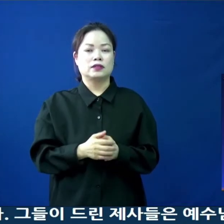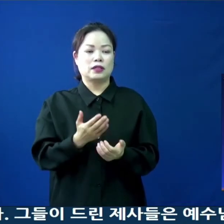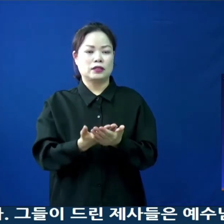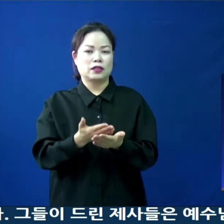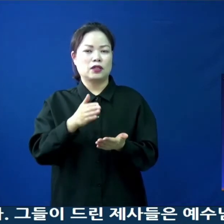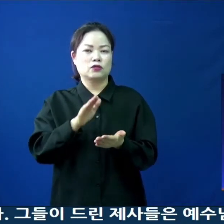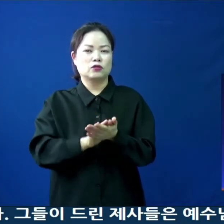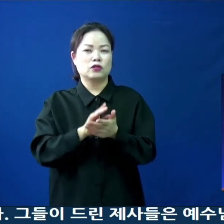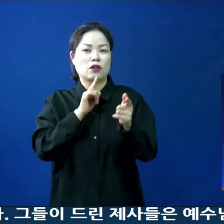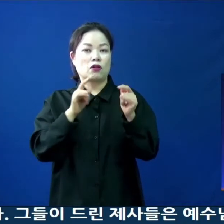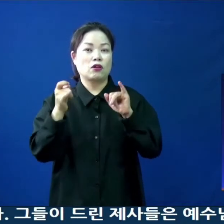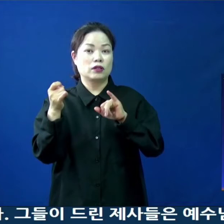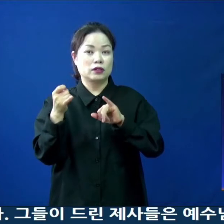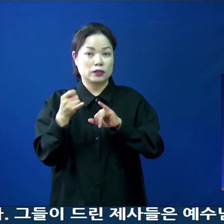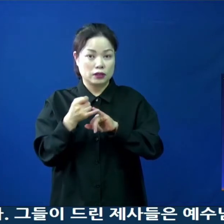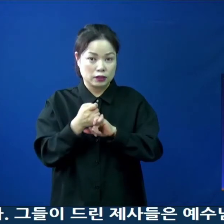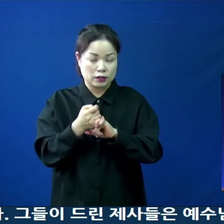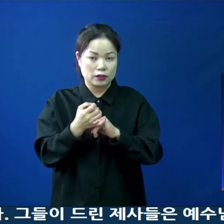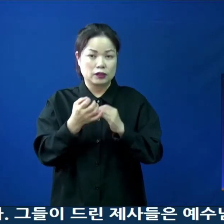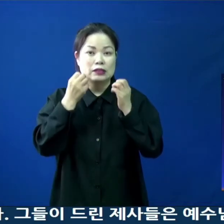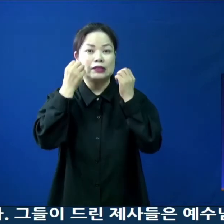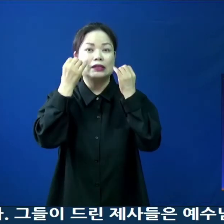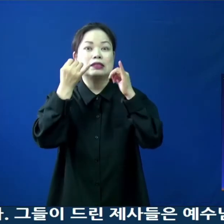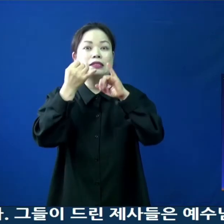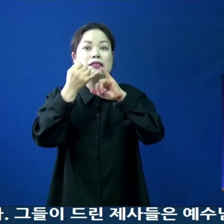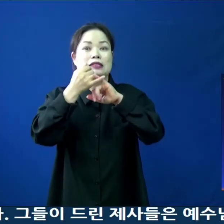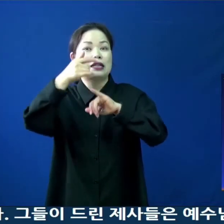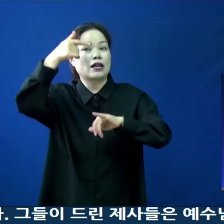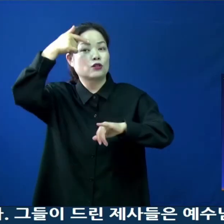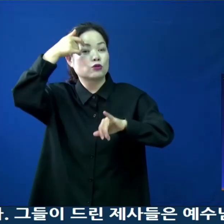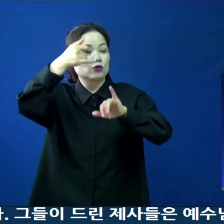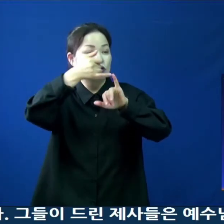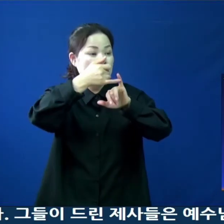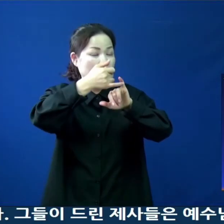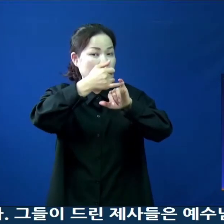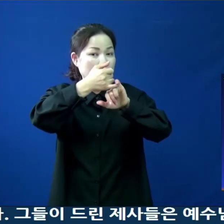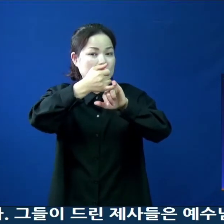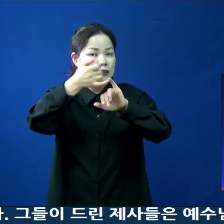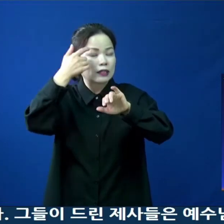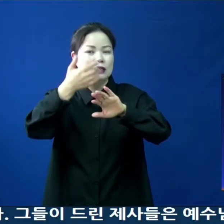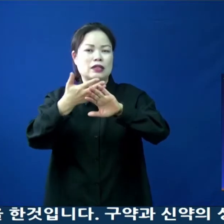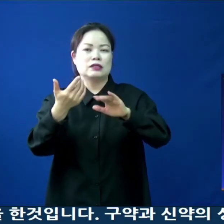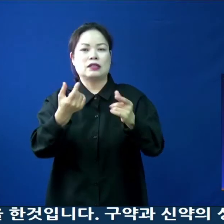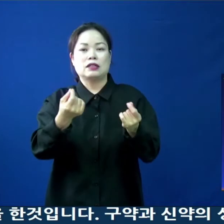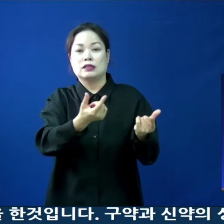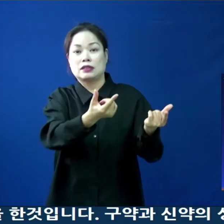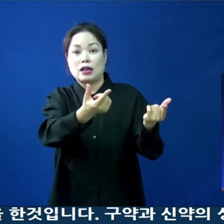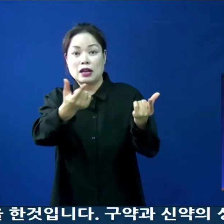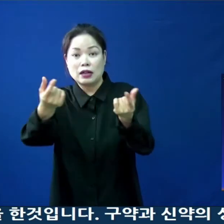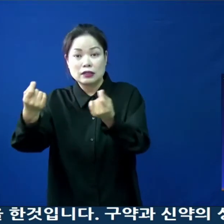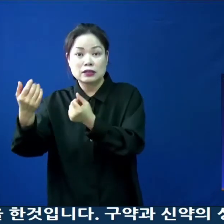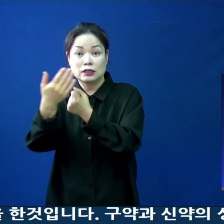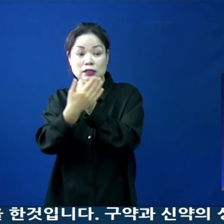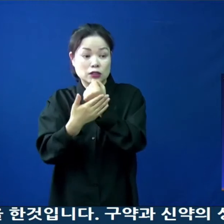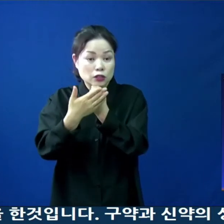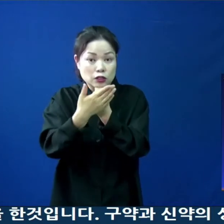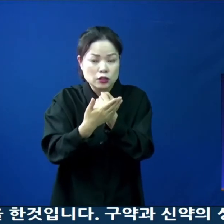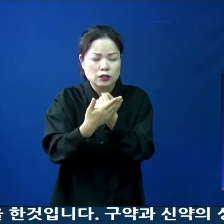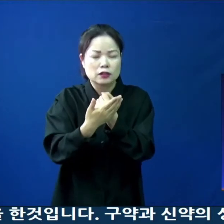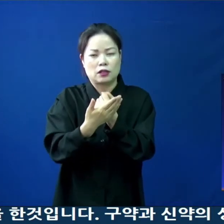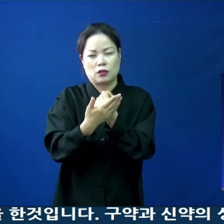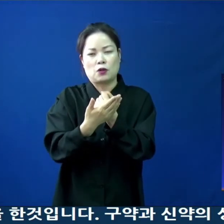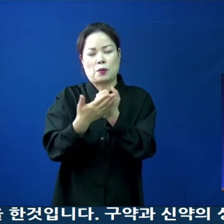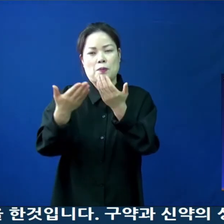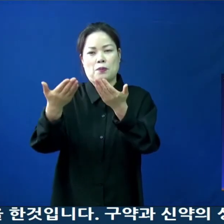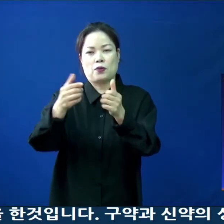언약 신학입니다. 구약과 신약이 다르지 않아요. 다 은혜로, 하나님의 은혜로